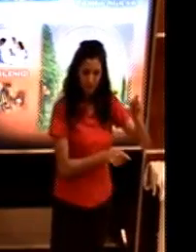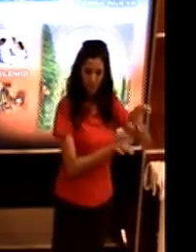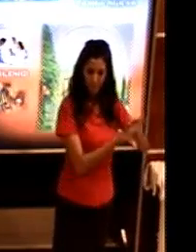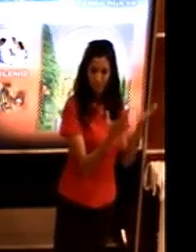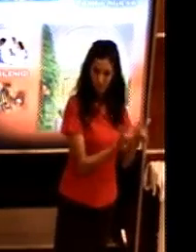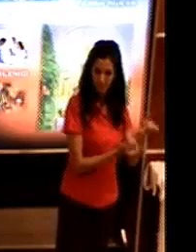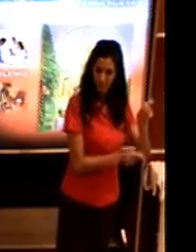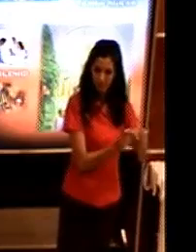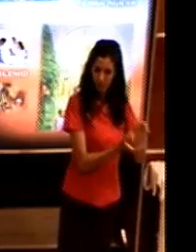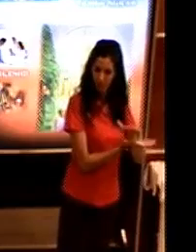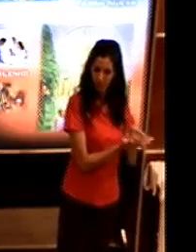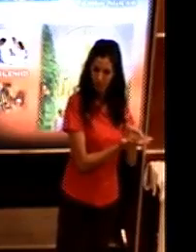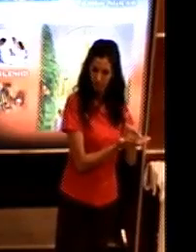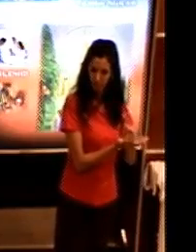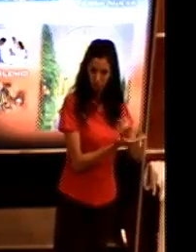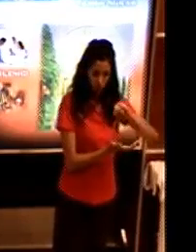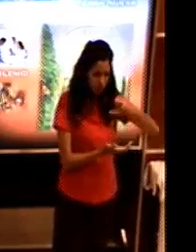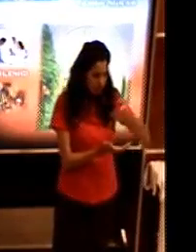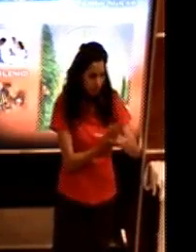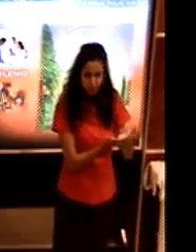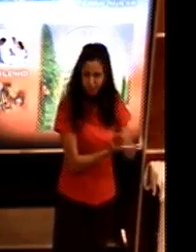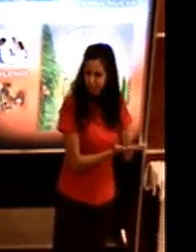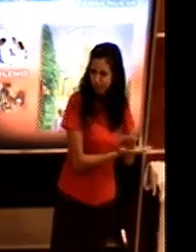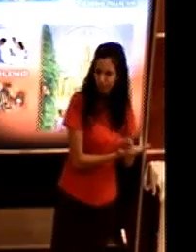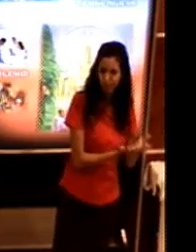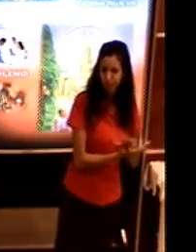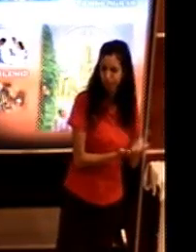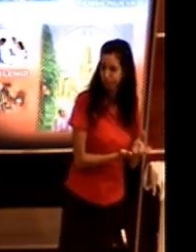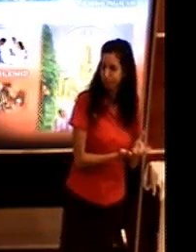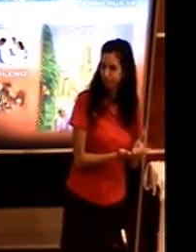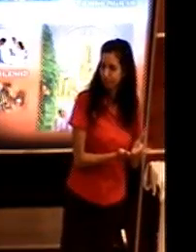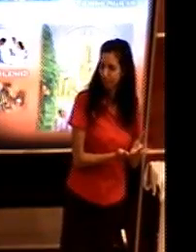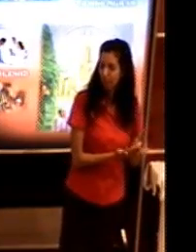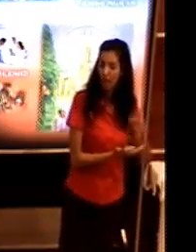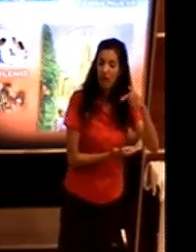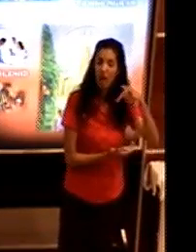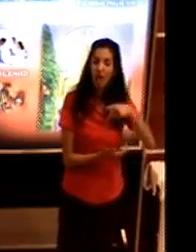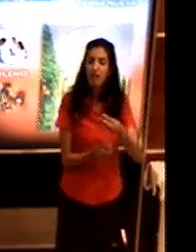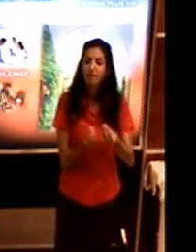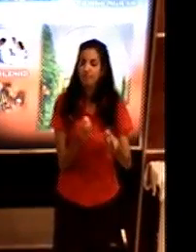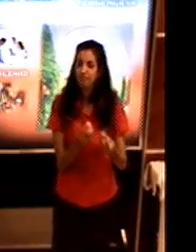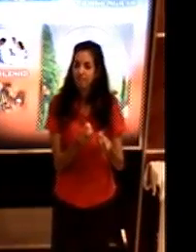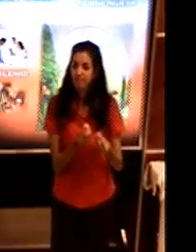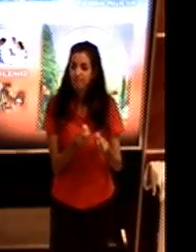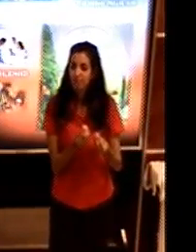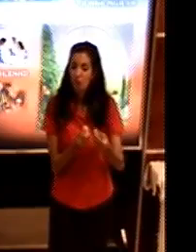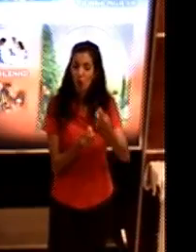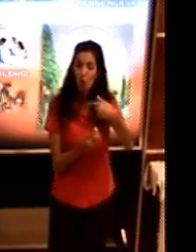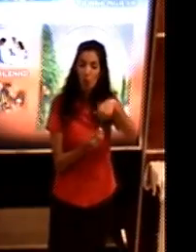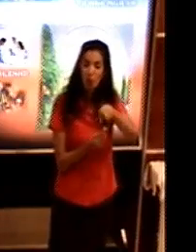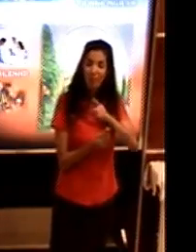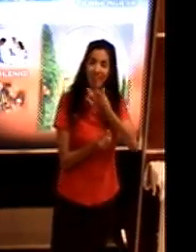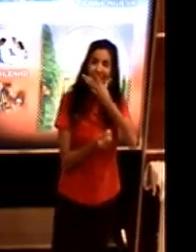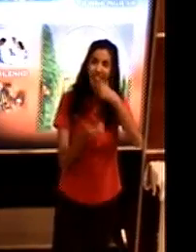Dios? Extremadamente lejos. Pero ahora dice, habéis sido hechos cercanos por